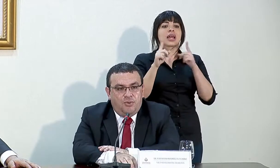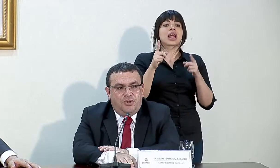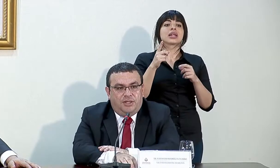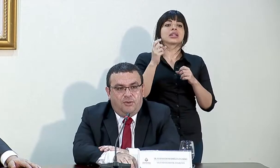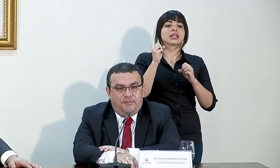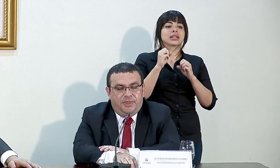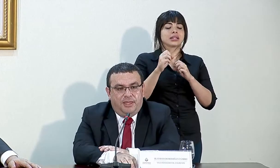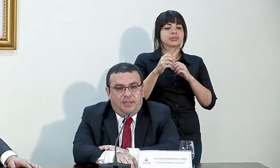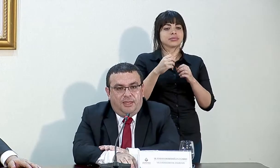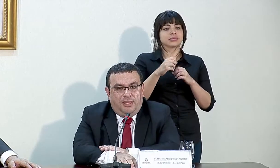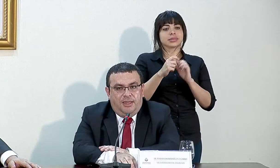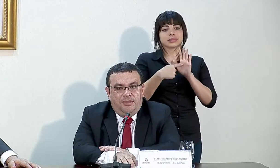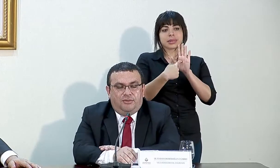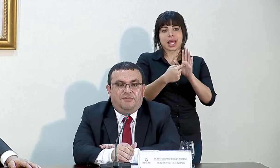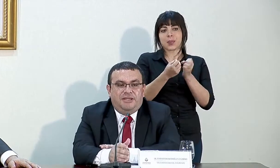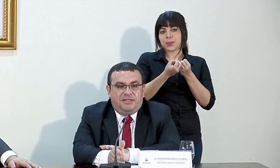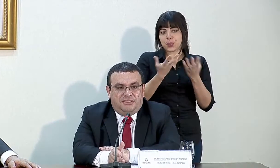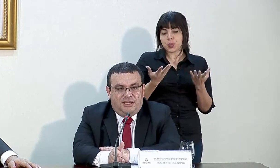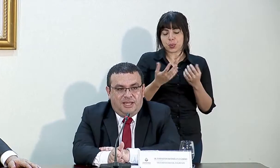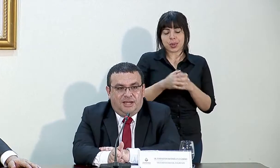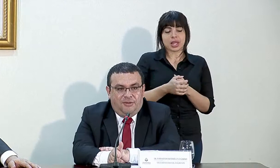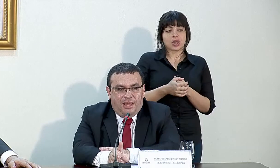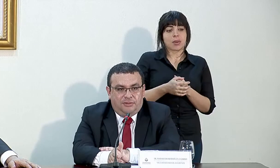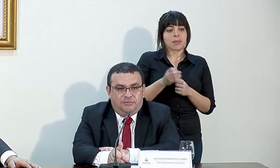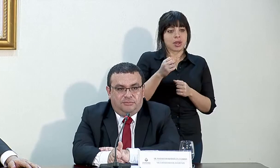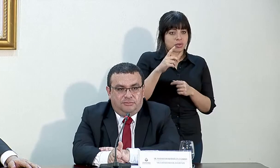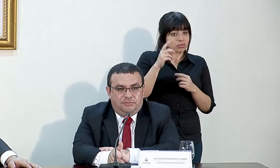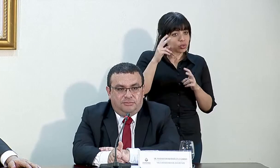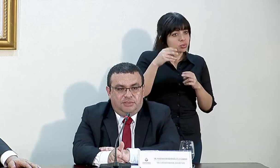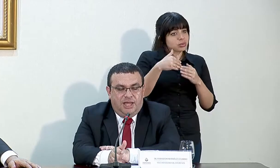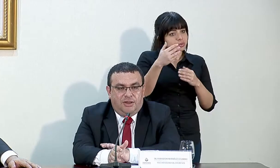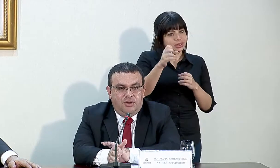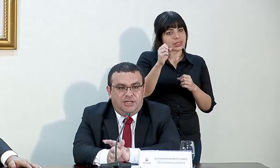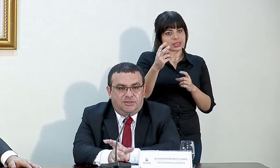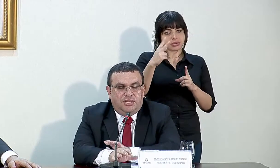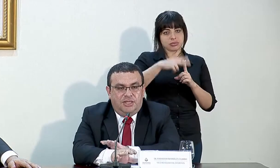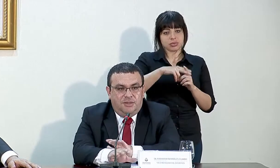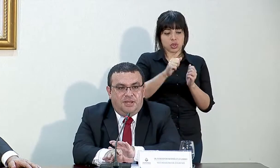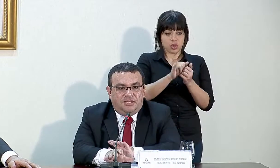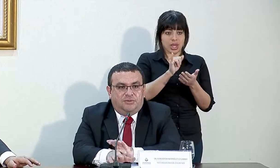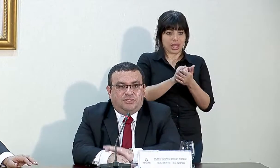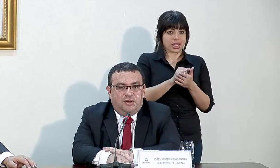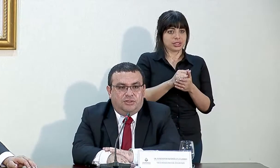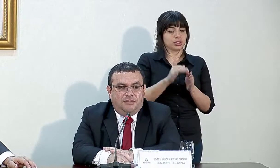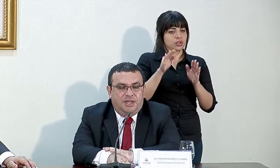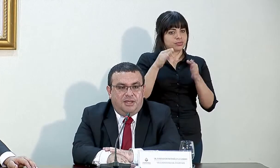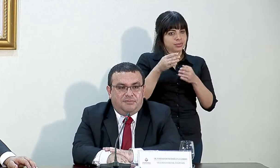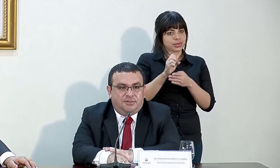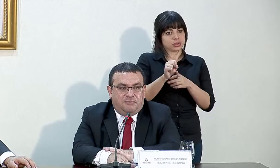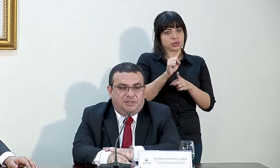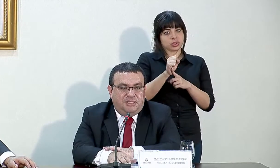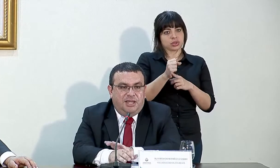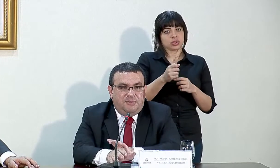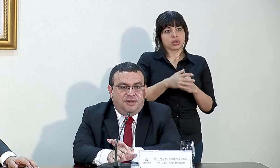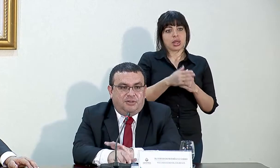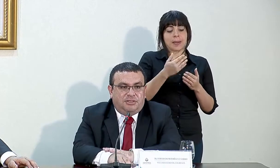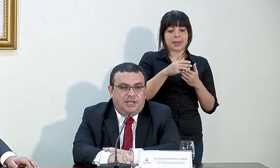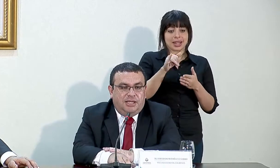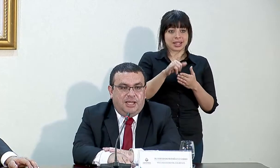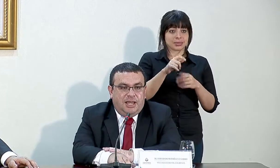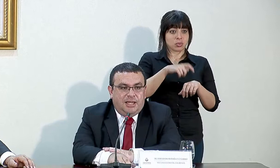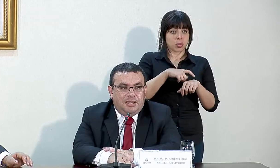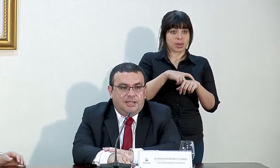espectáculo público. Eventualmente estaría grabado. Ya con esto se dirime la situación también, digamos, a partir de ahí